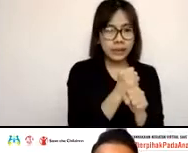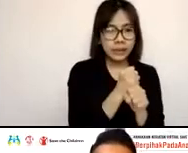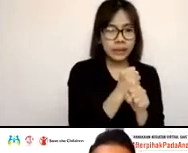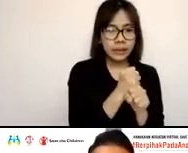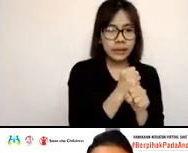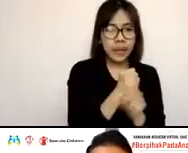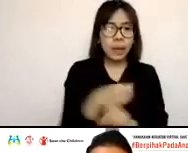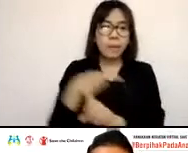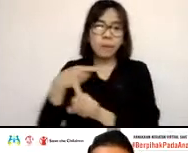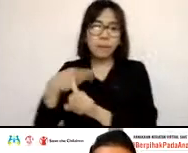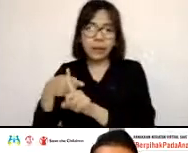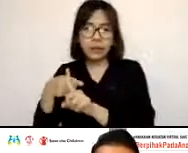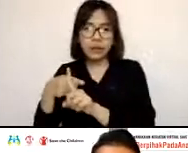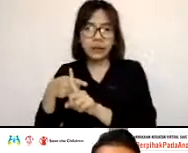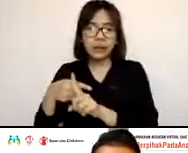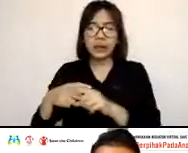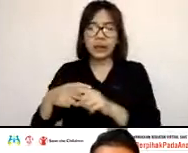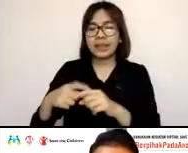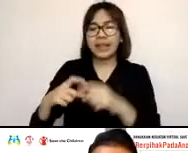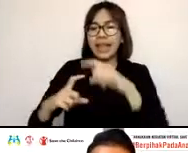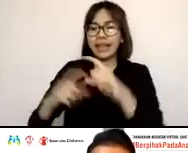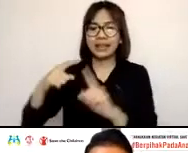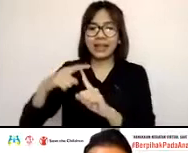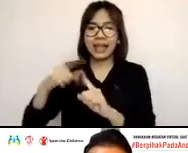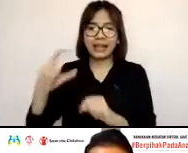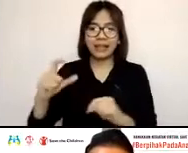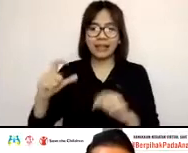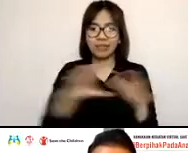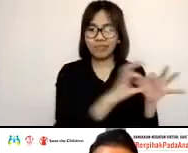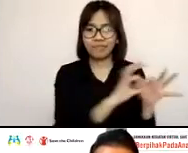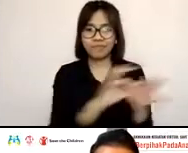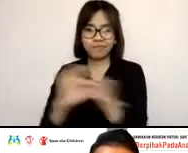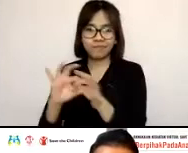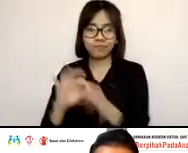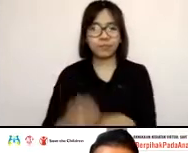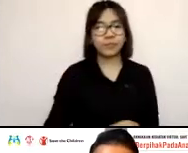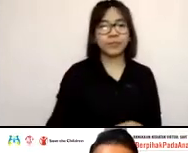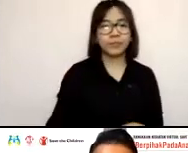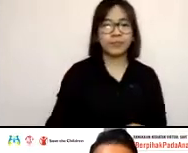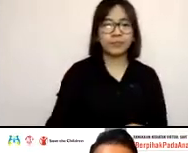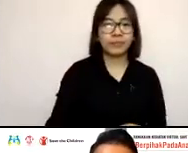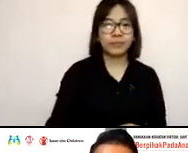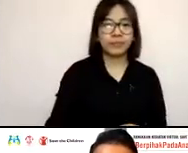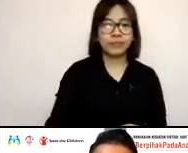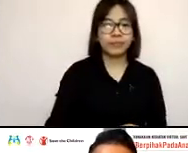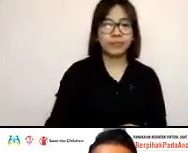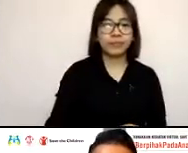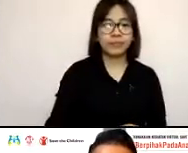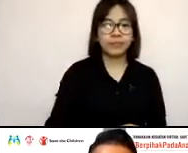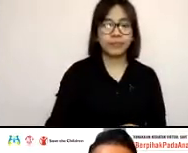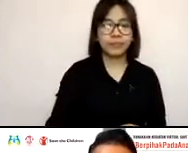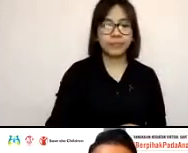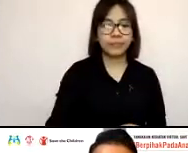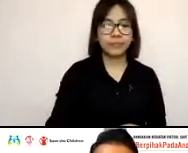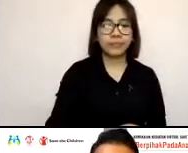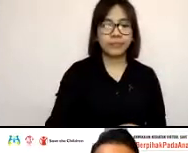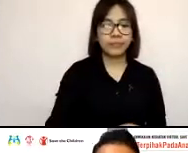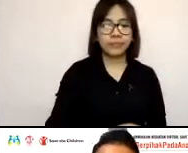Save the Children. Nah, kita bicara soal Visi Equal atau program Visi Equal. Ini kami